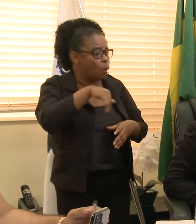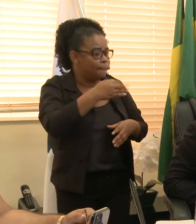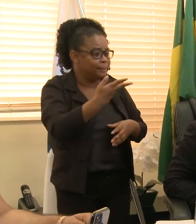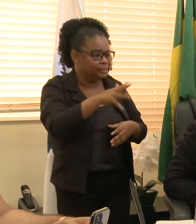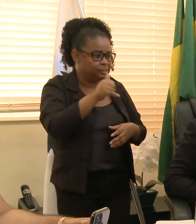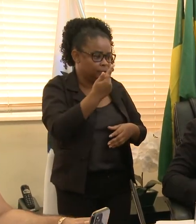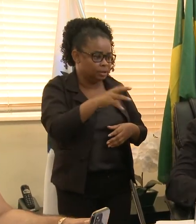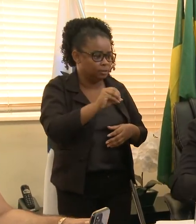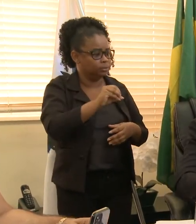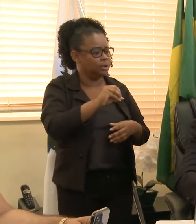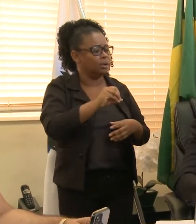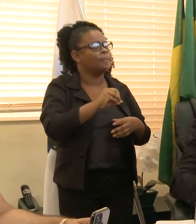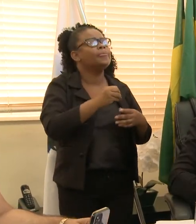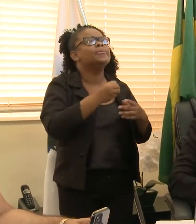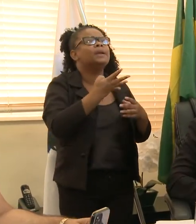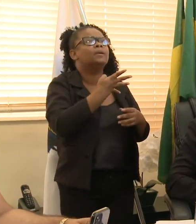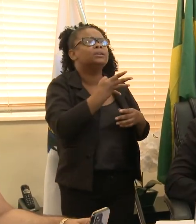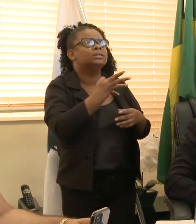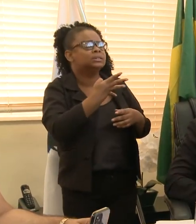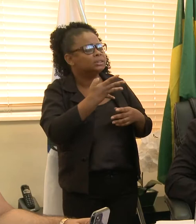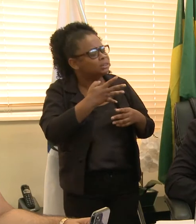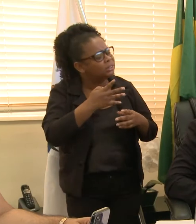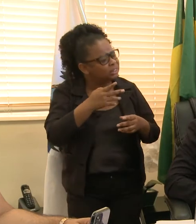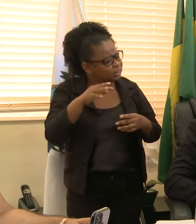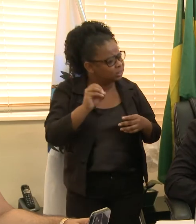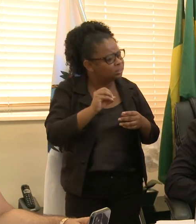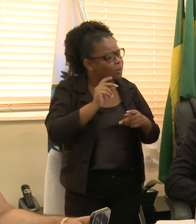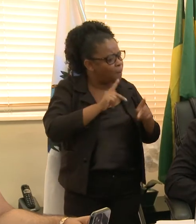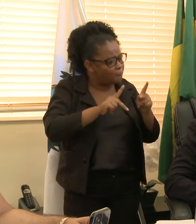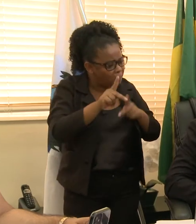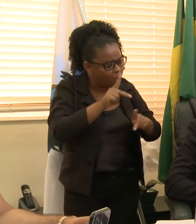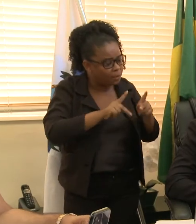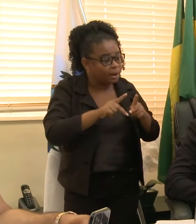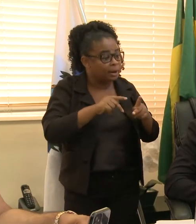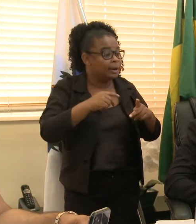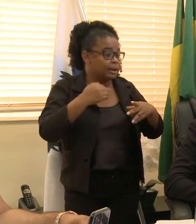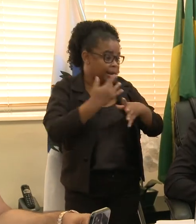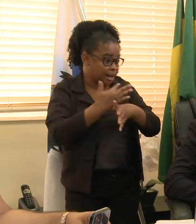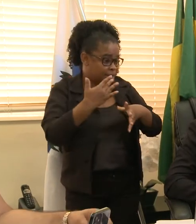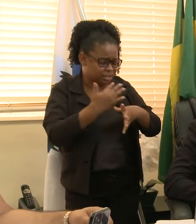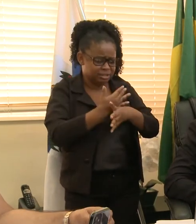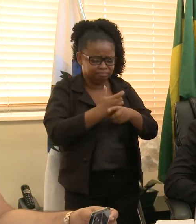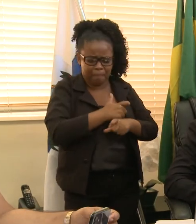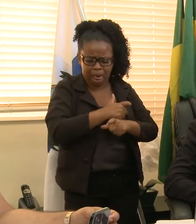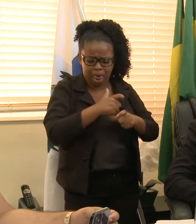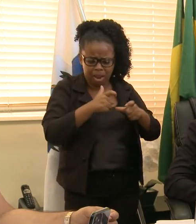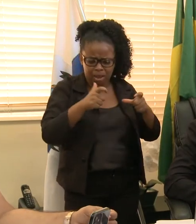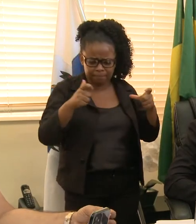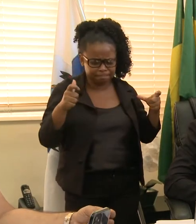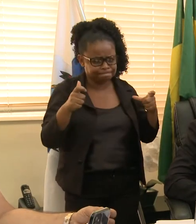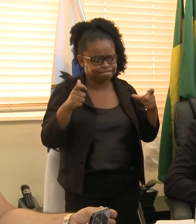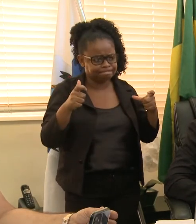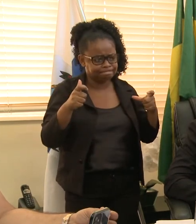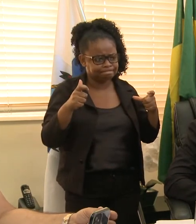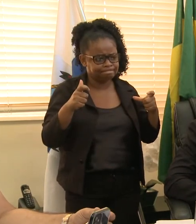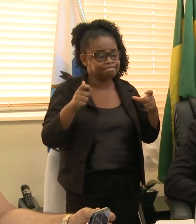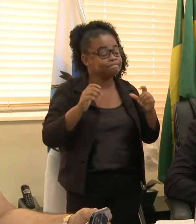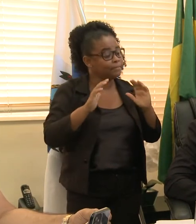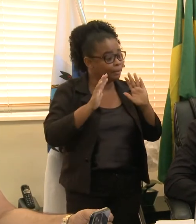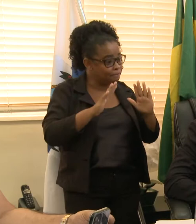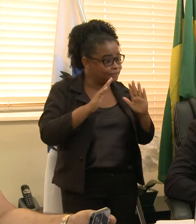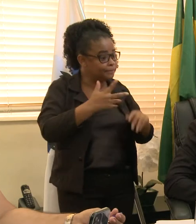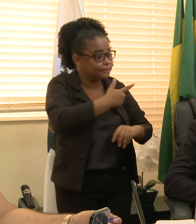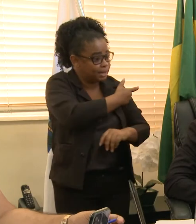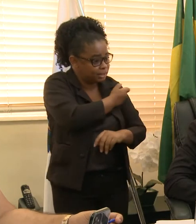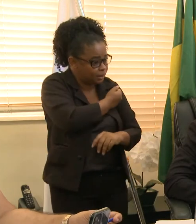tem 442 pontos fatais. Caxias é uma metrópole. Mas a vacinação